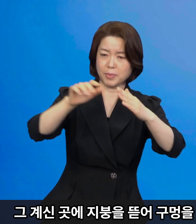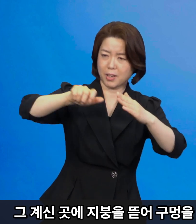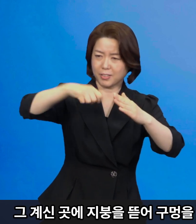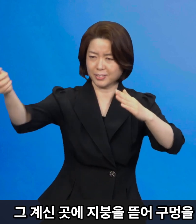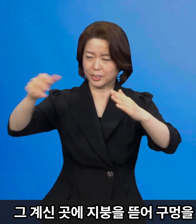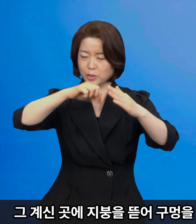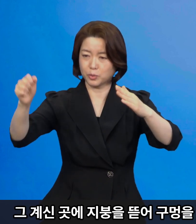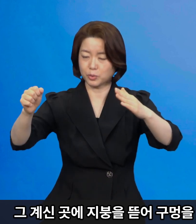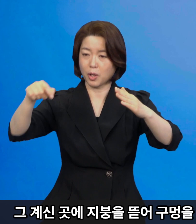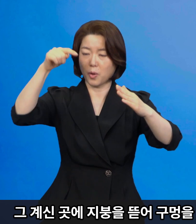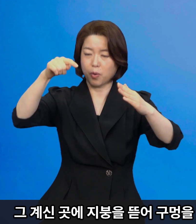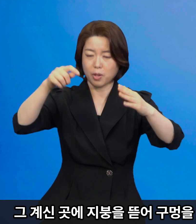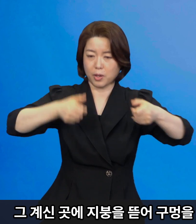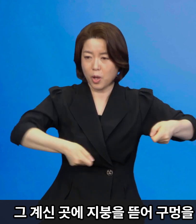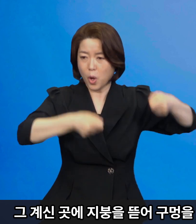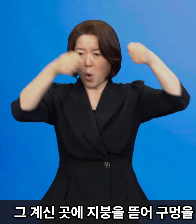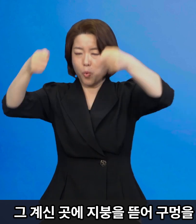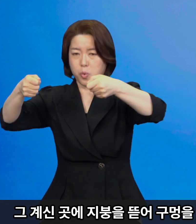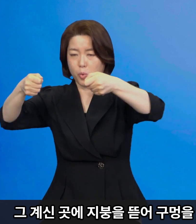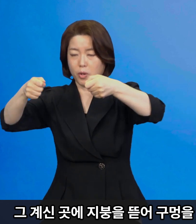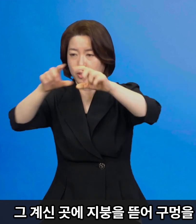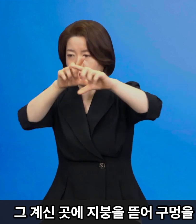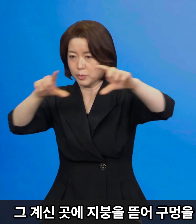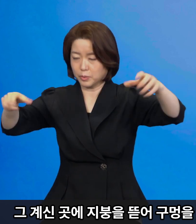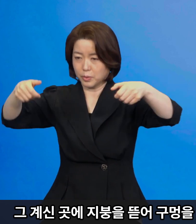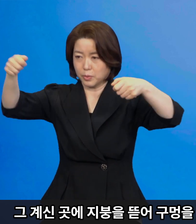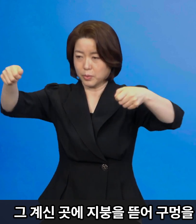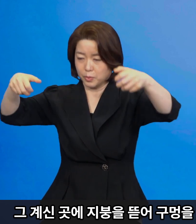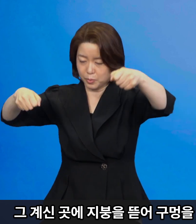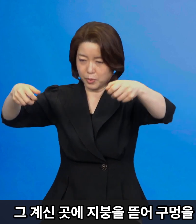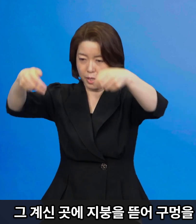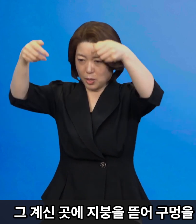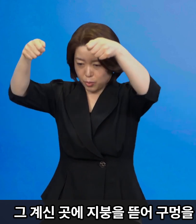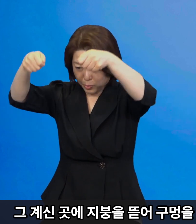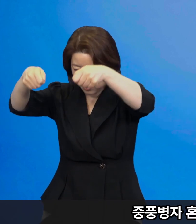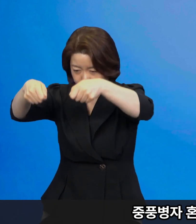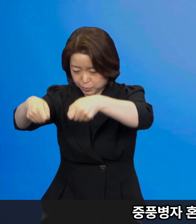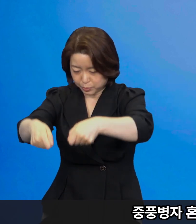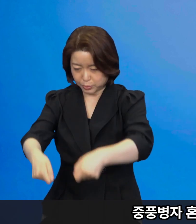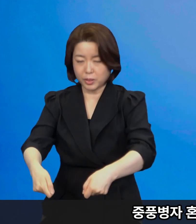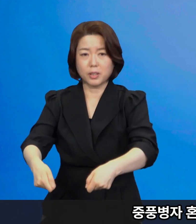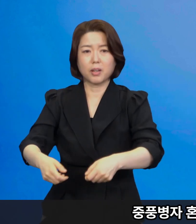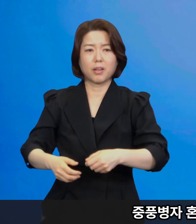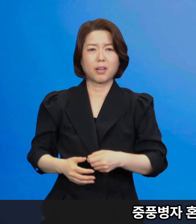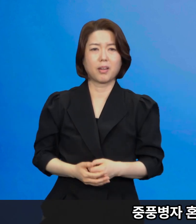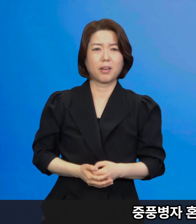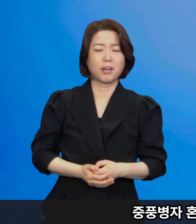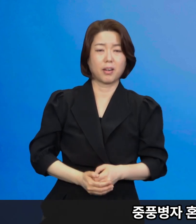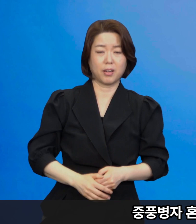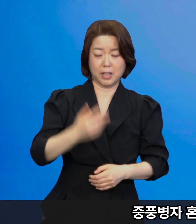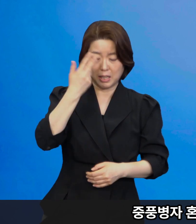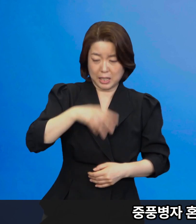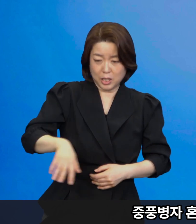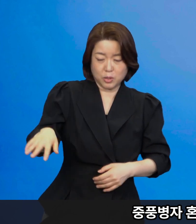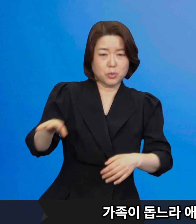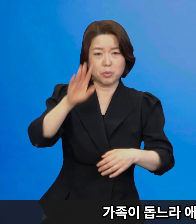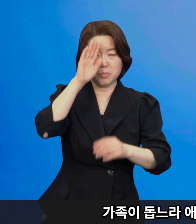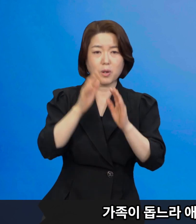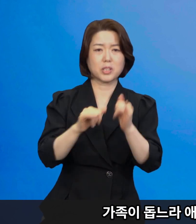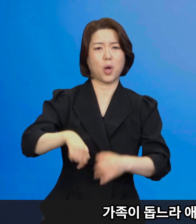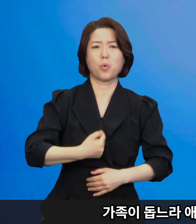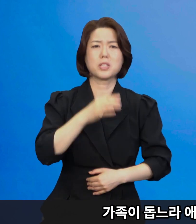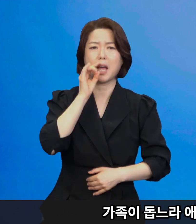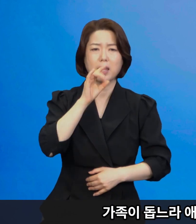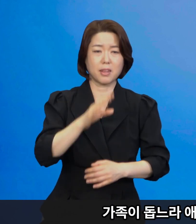내고 중풍병자가 누운 상을 내리니 중풍병자 혼자 할 수 없습니다.